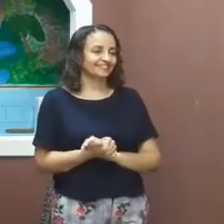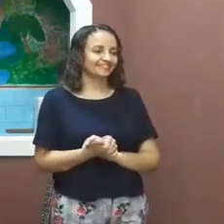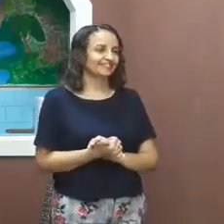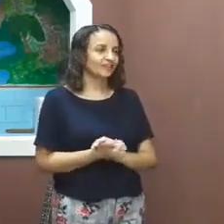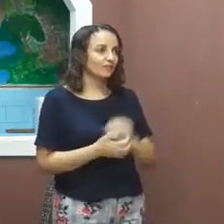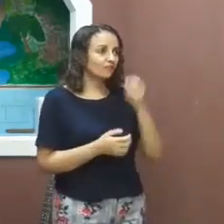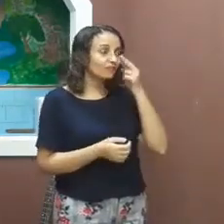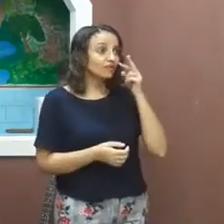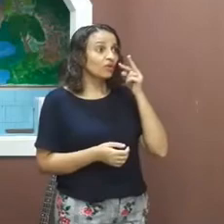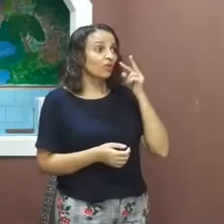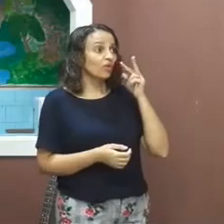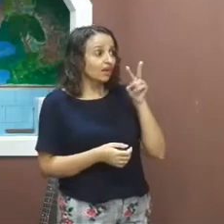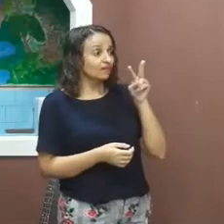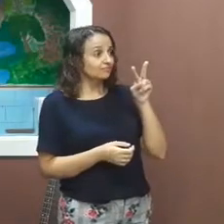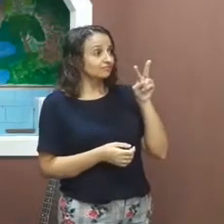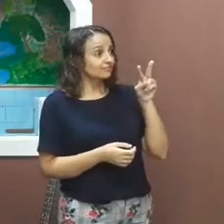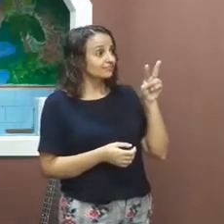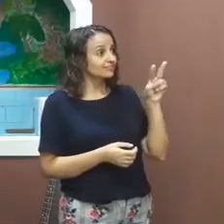Vai observar.